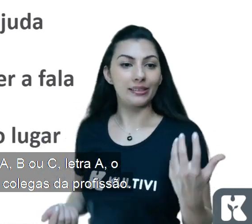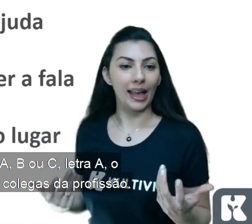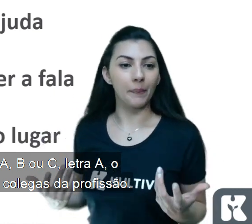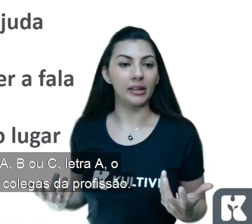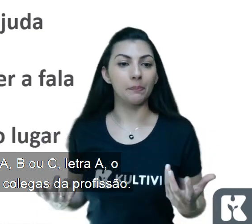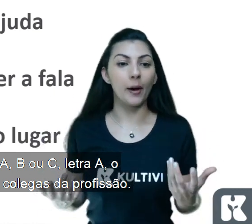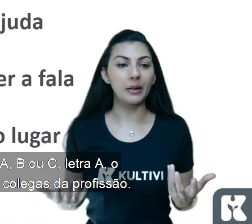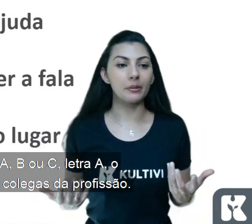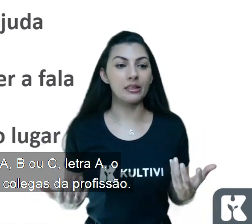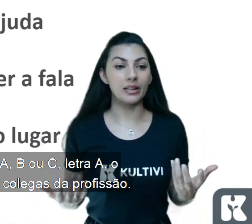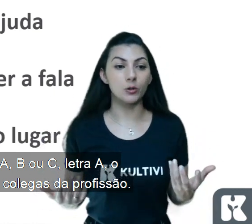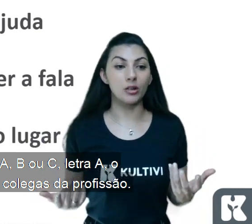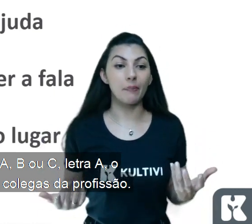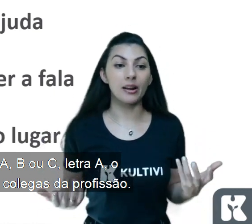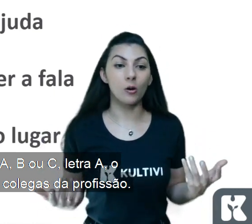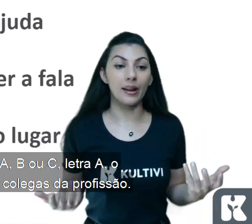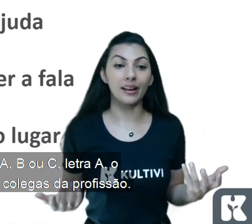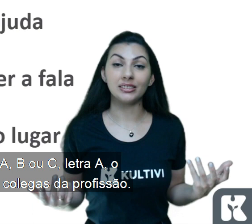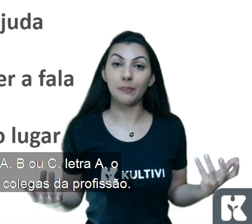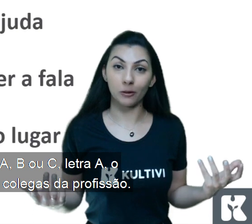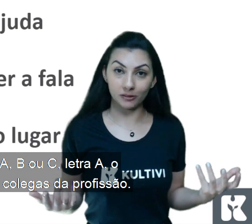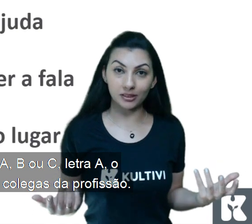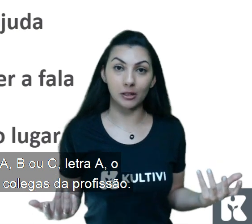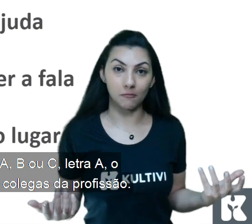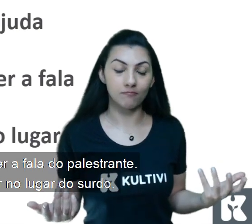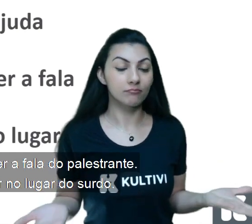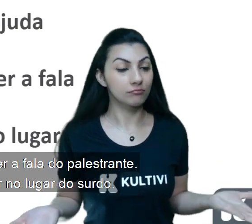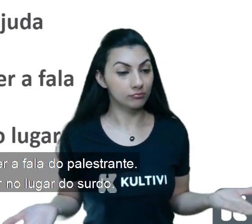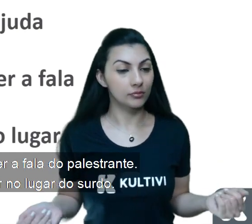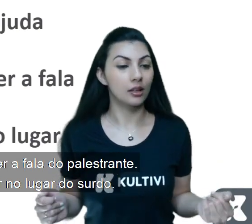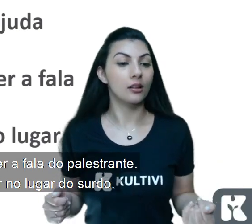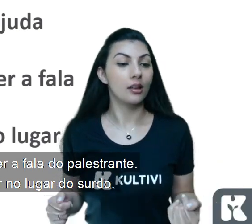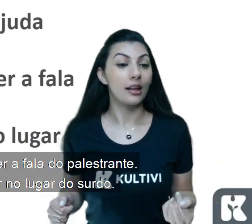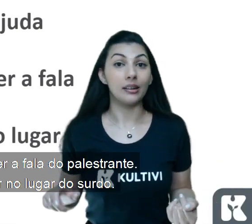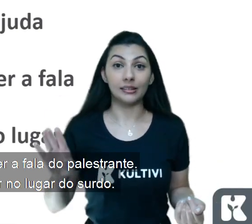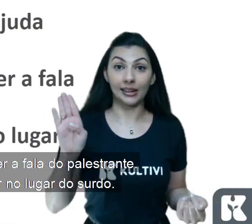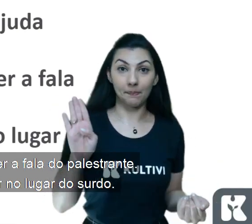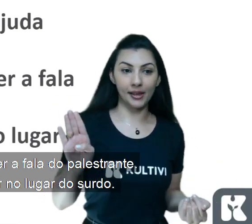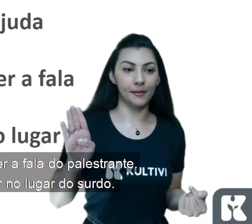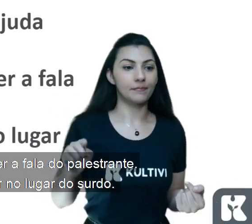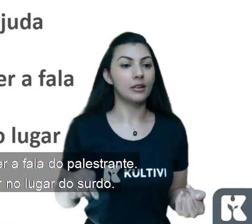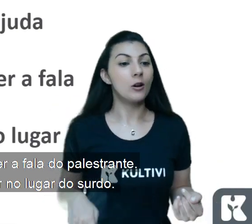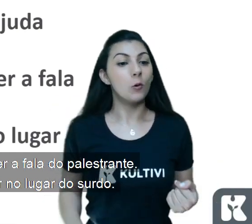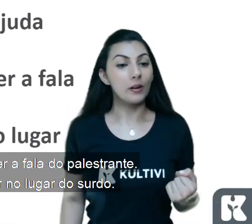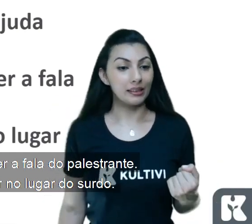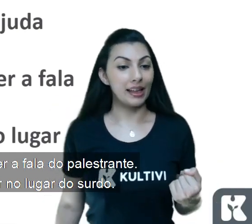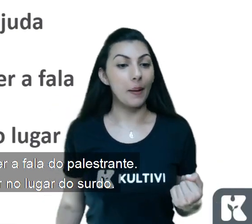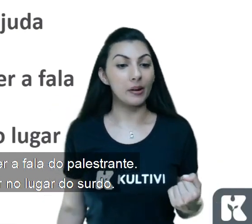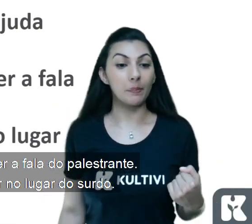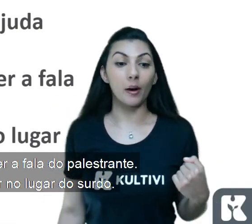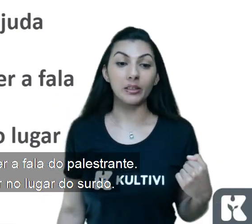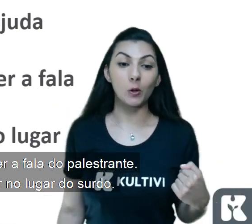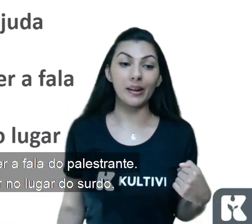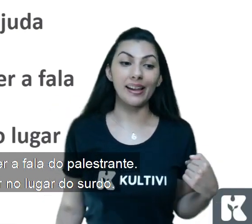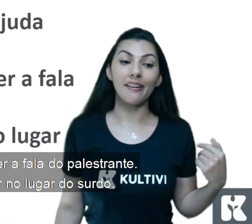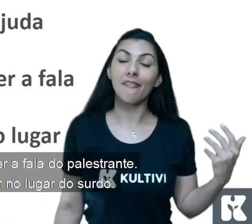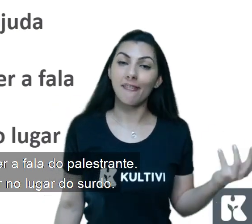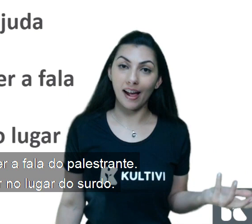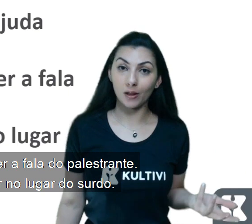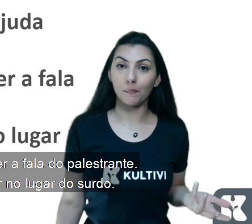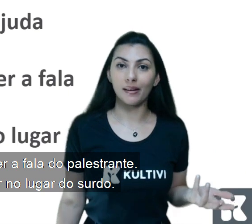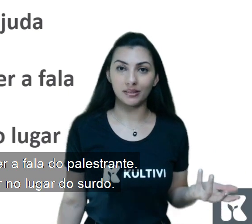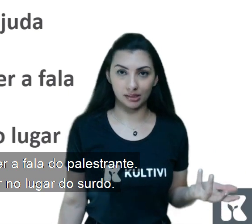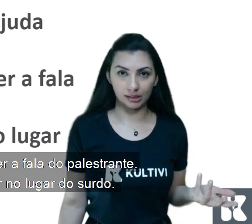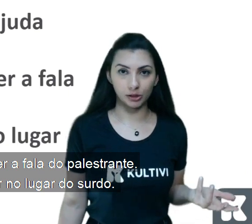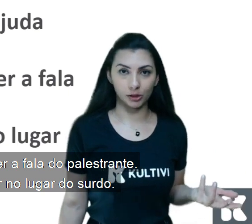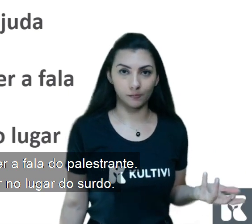O intérprete pode pedir ajuda para colegas da profissão. Letra B. O intérprete pode escolher a